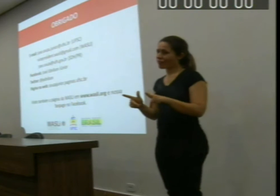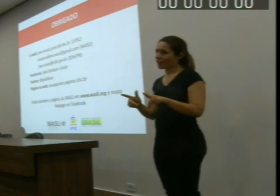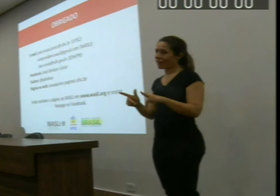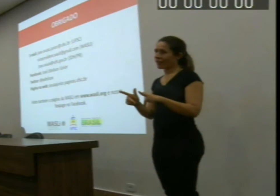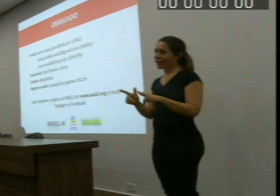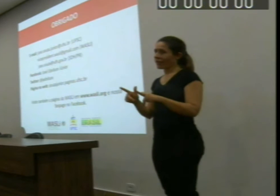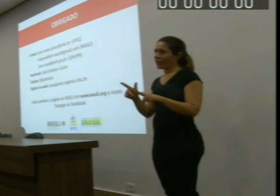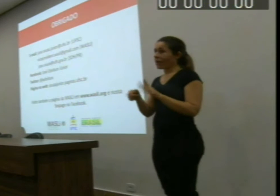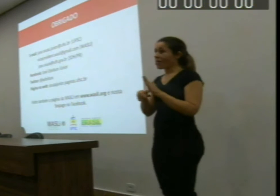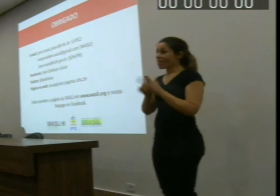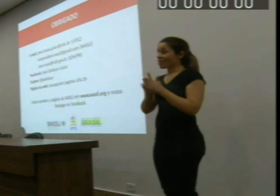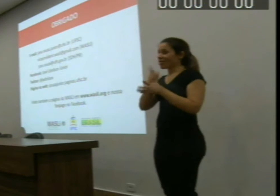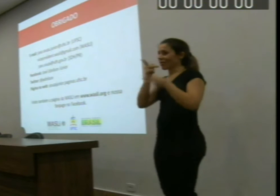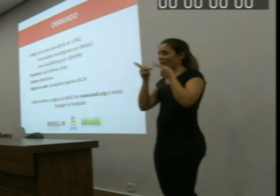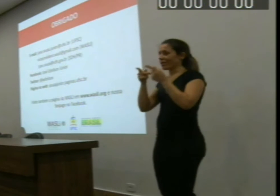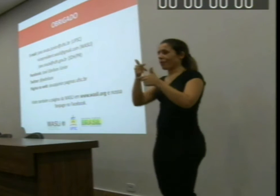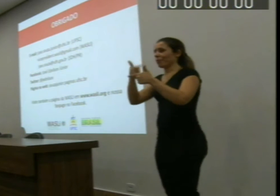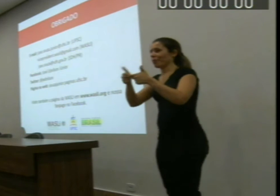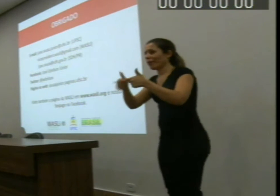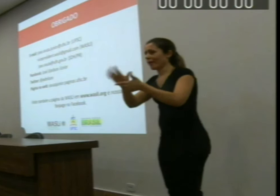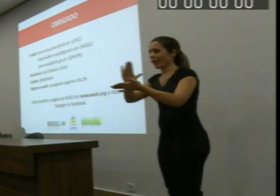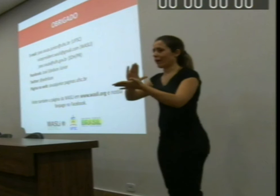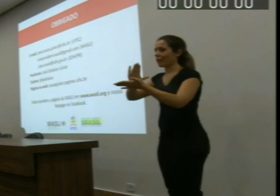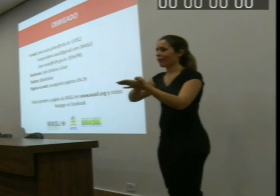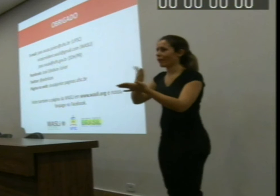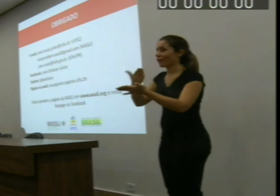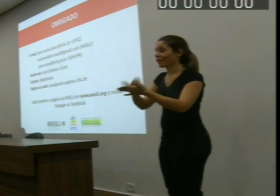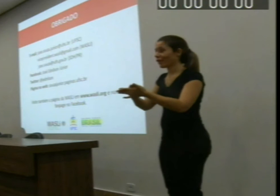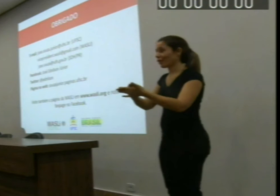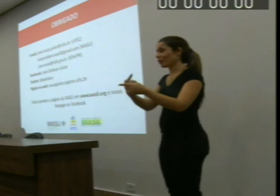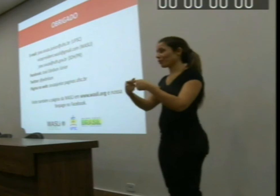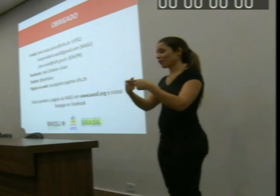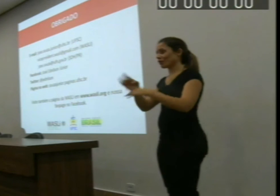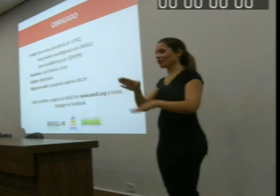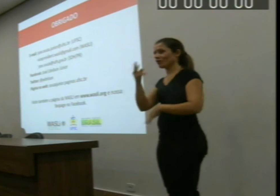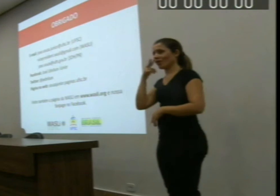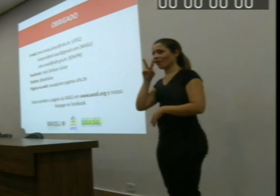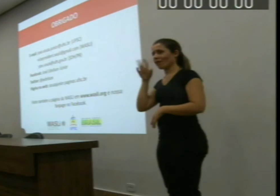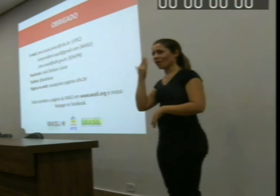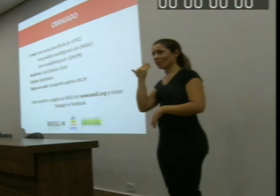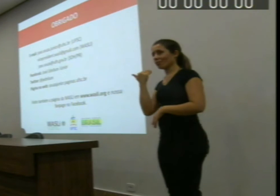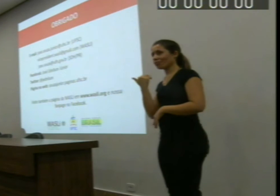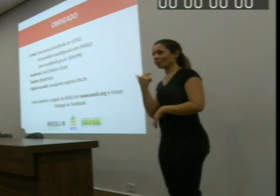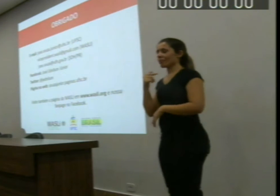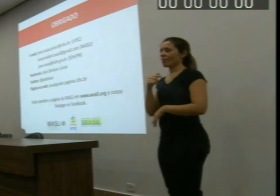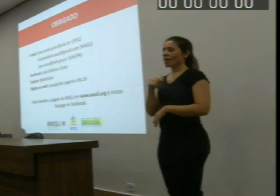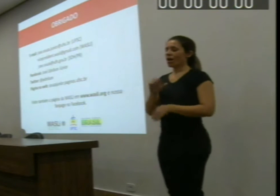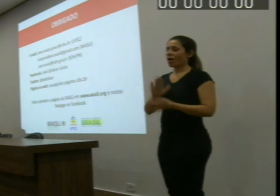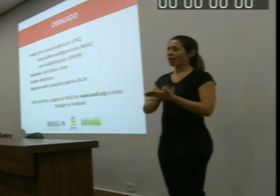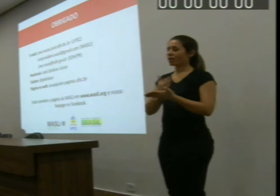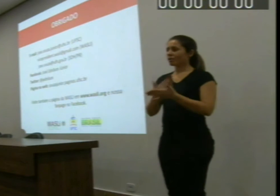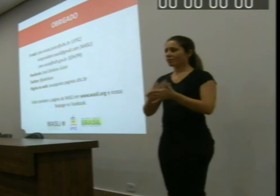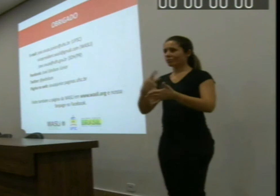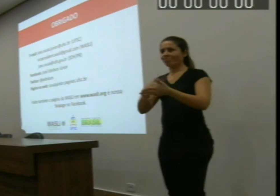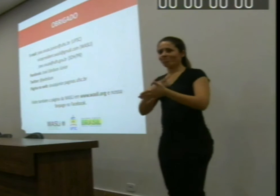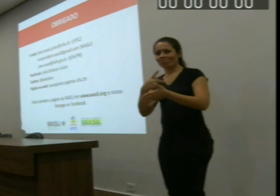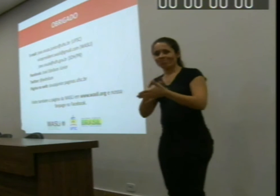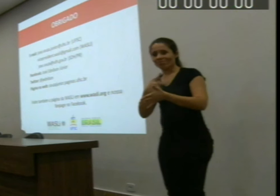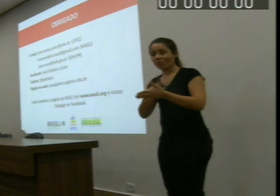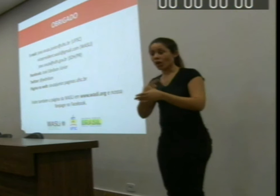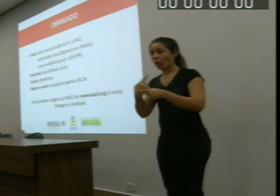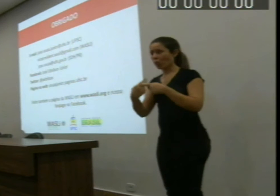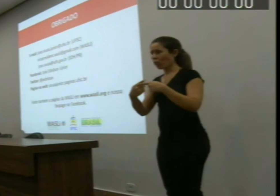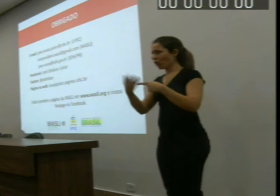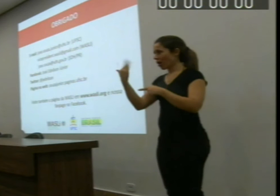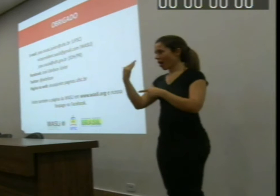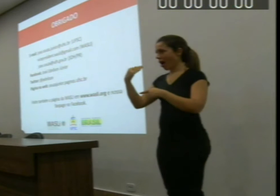problema é o intérprete ou que eu já já vi situações que o intérprete cometia erros exatamente pelo simples fato de nunca ter sido orientado